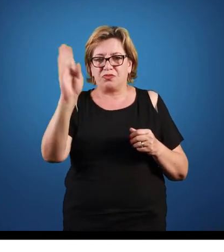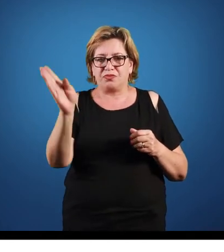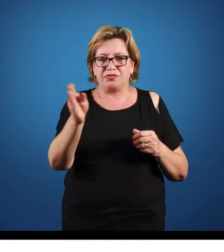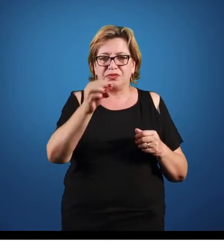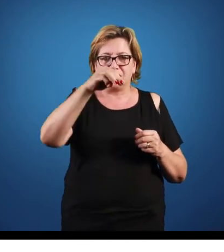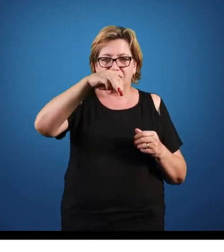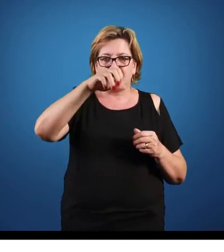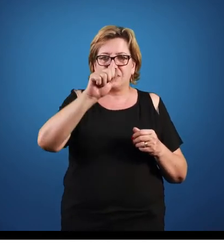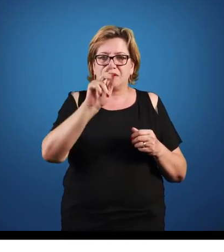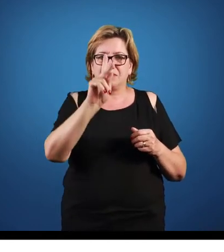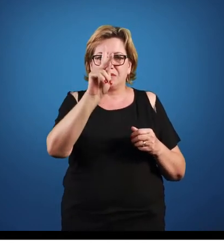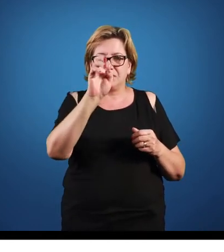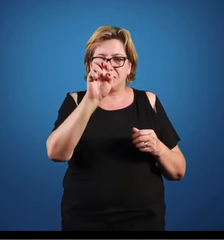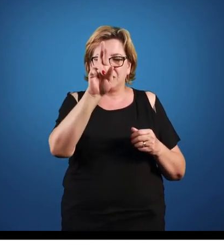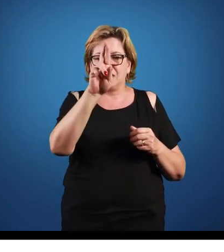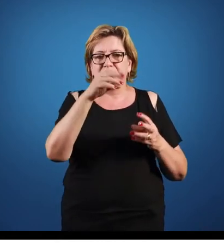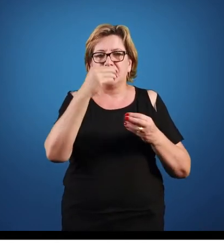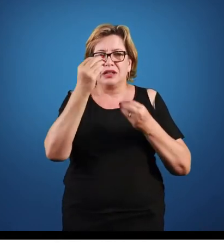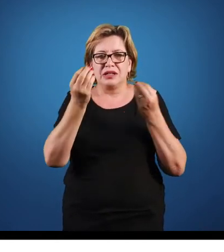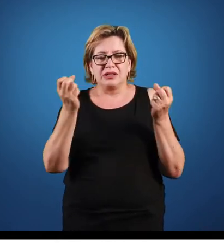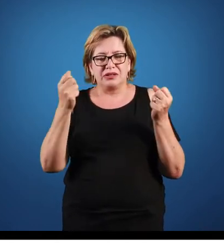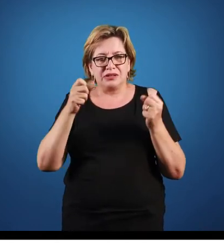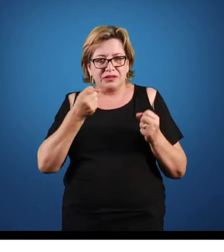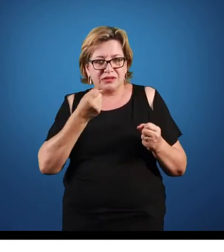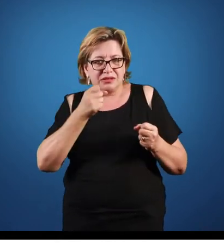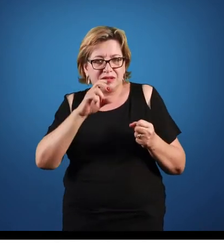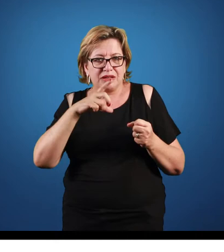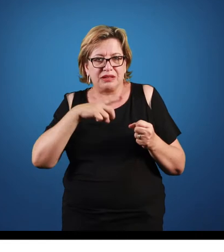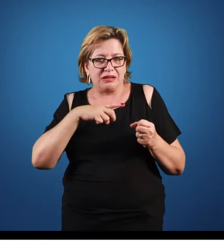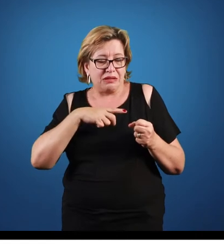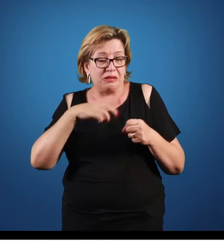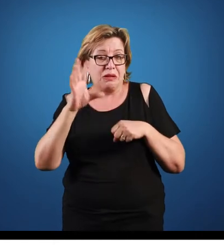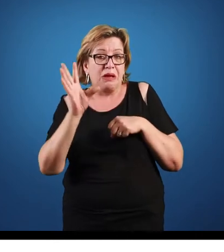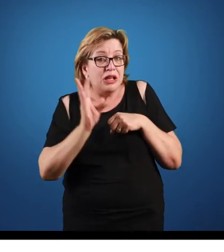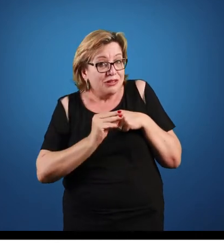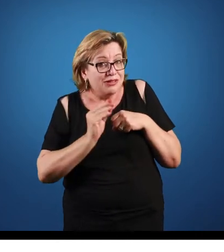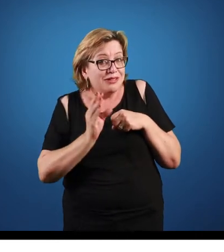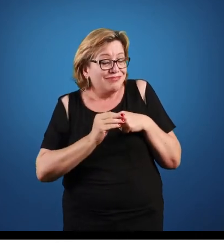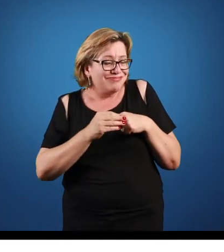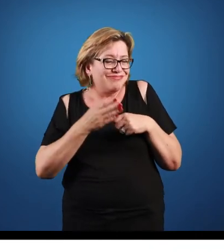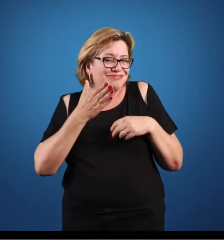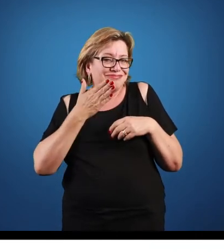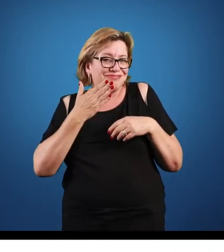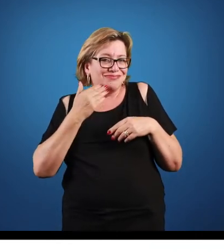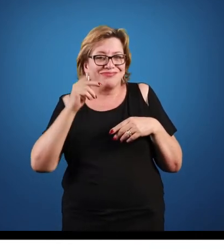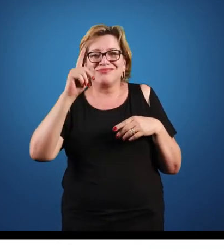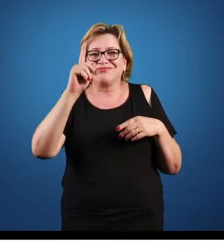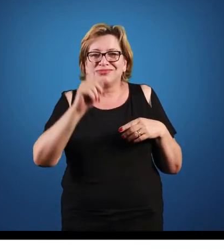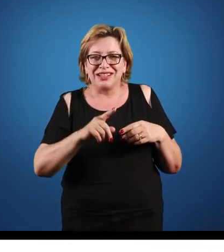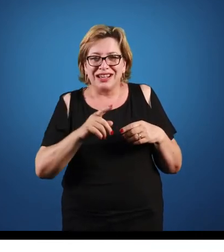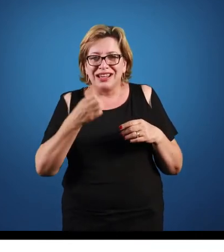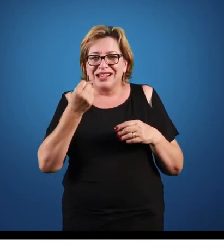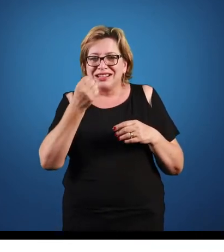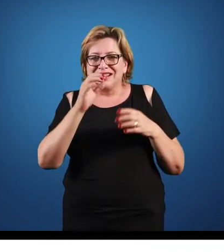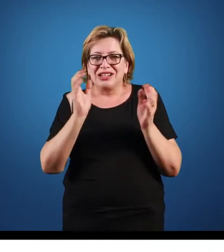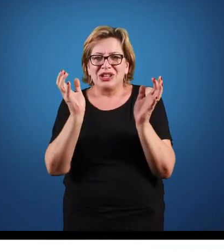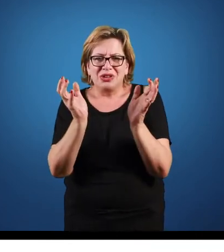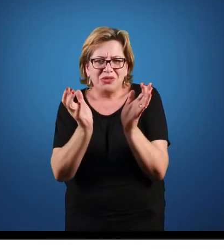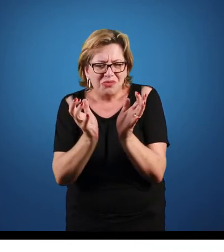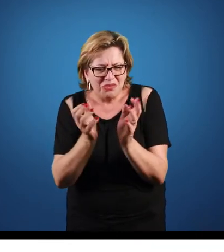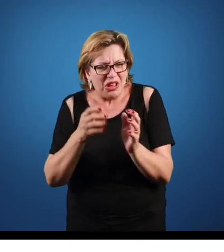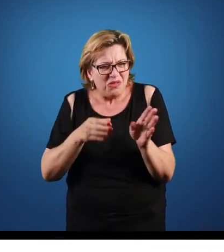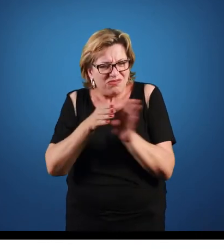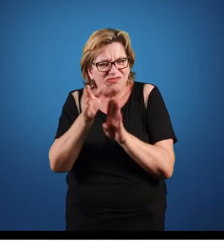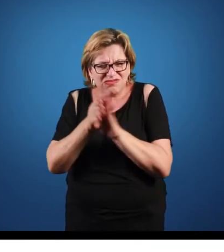amadores e profissionais que pode usar também se você tivesse conhecimento que é mais fácil né se vocês forem trabalhar em equipe por exemplo recomenda